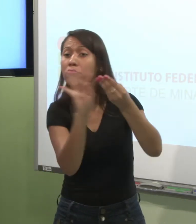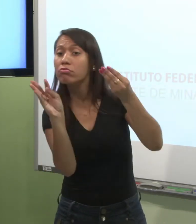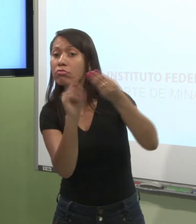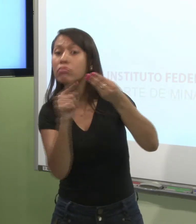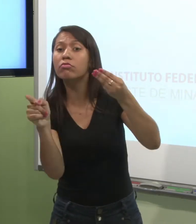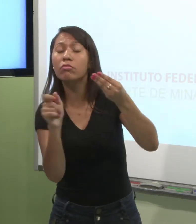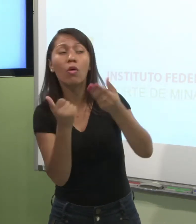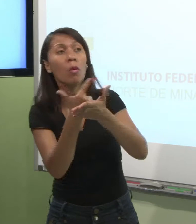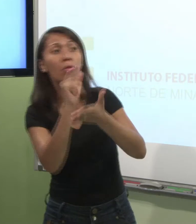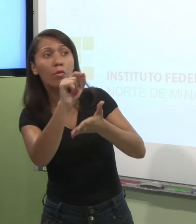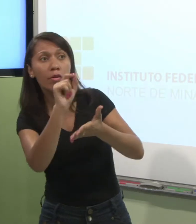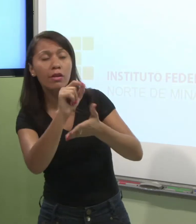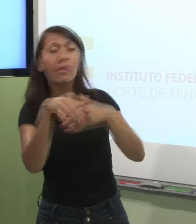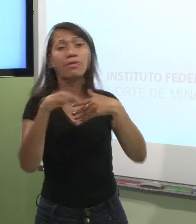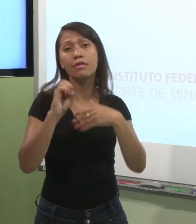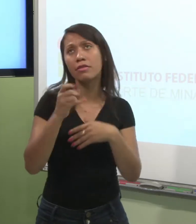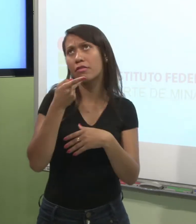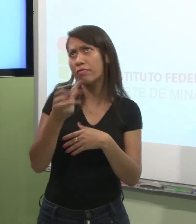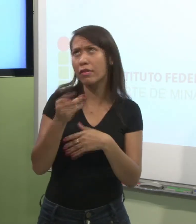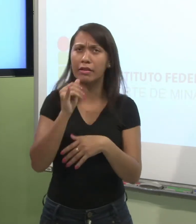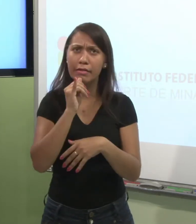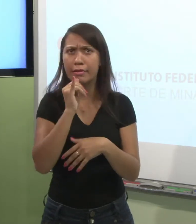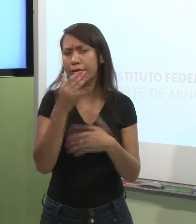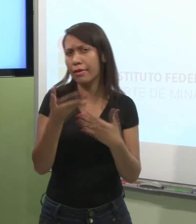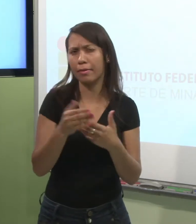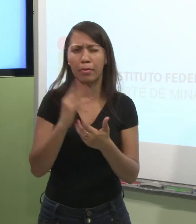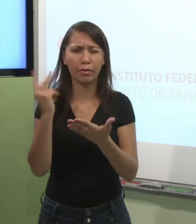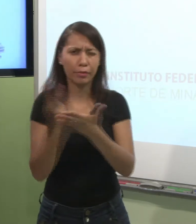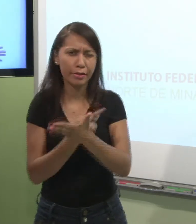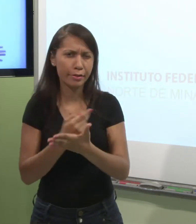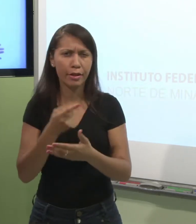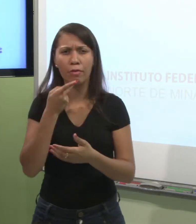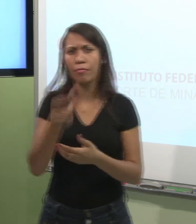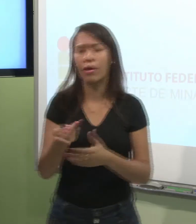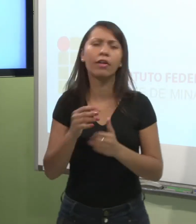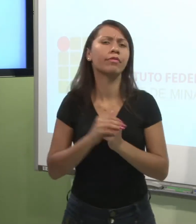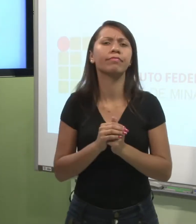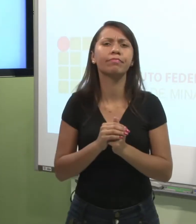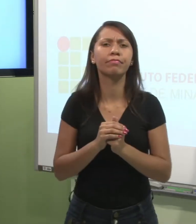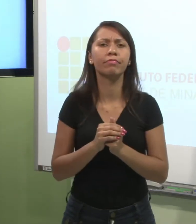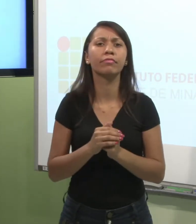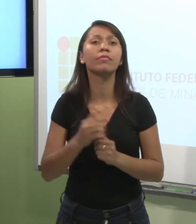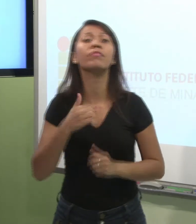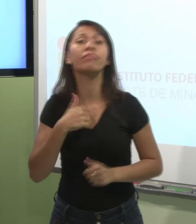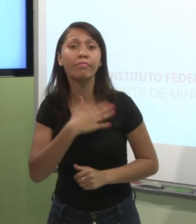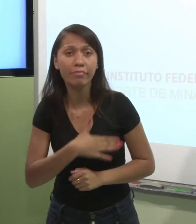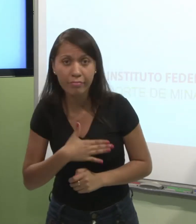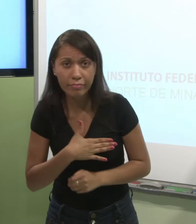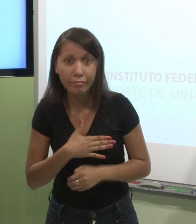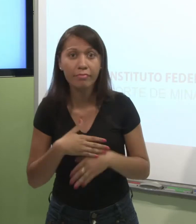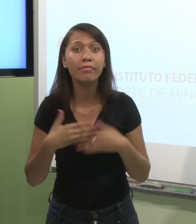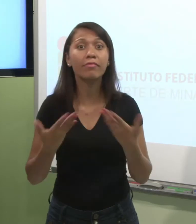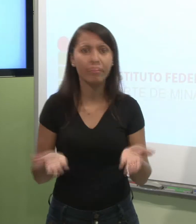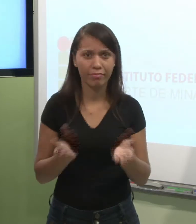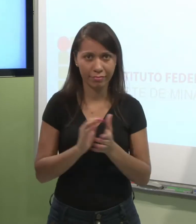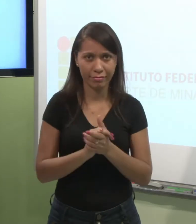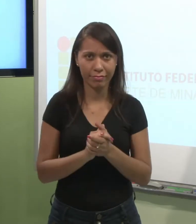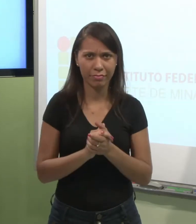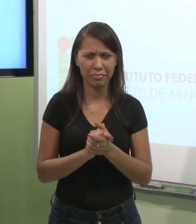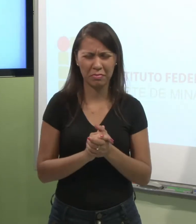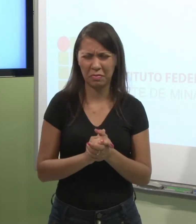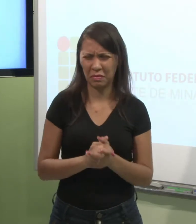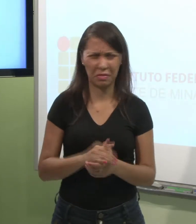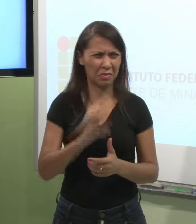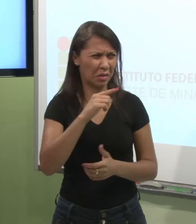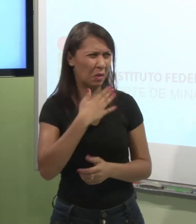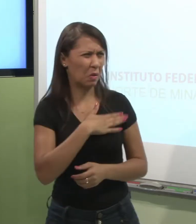alguma coisa. E se eu afirmar assim um dia, do nada, eu chego e falo, eu gosto. Certamente alguém vai me